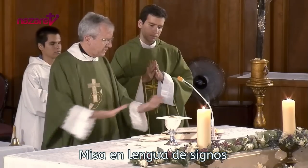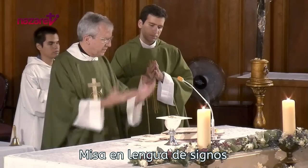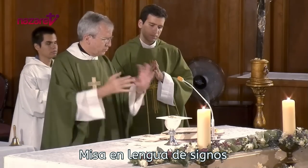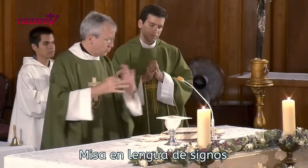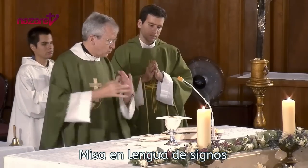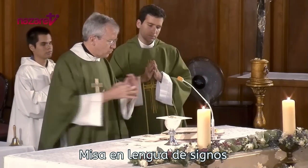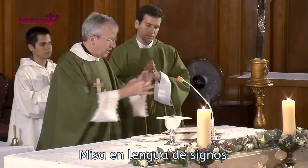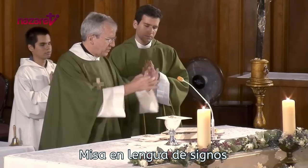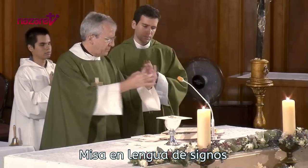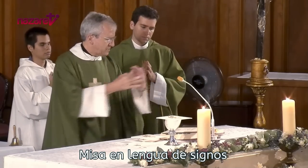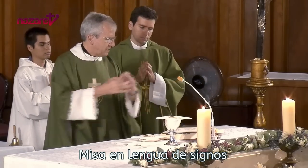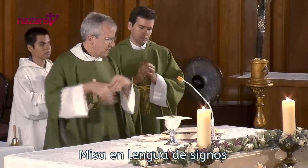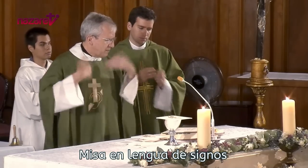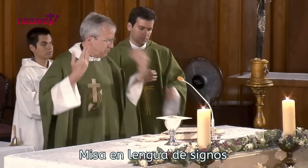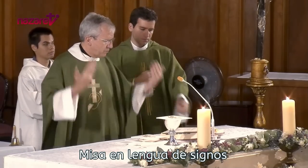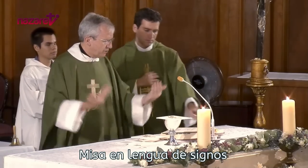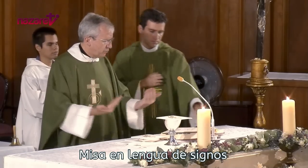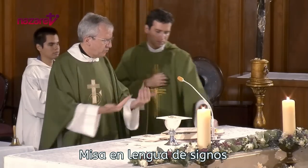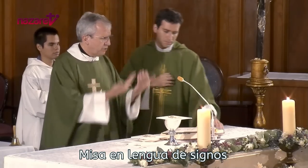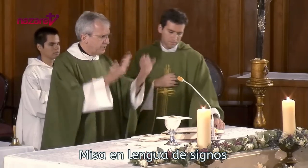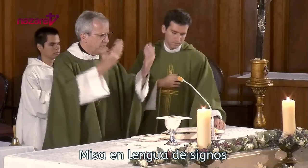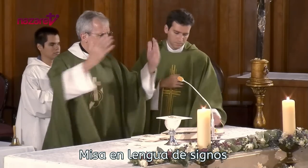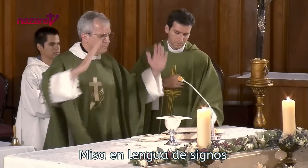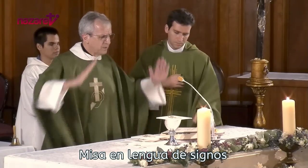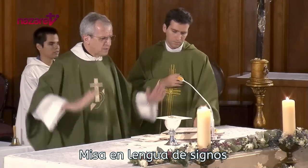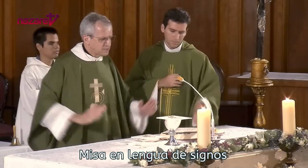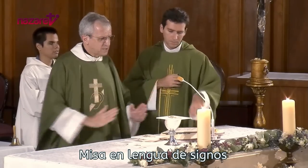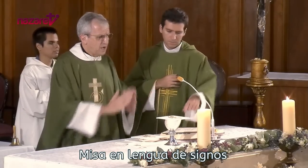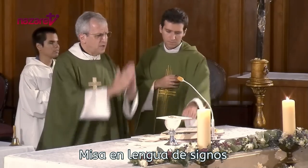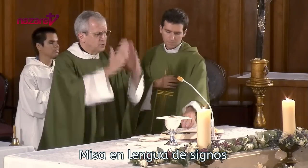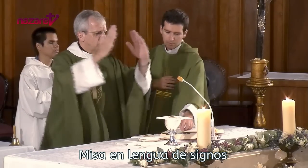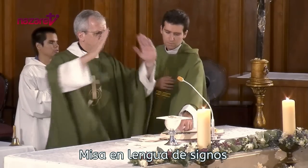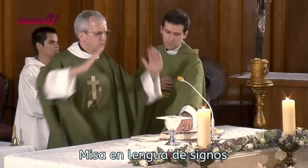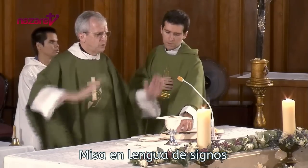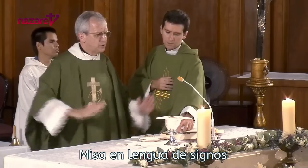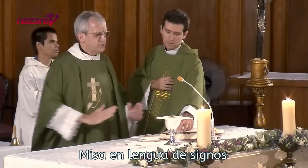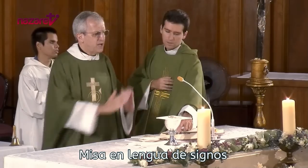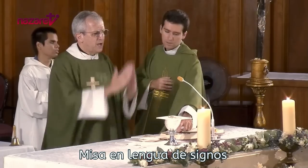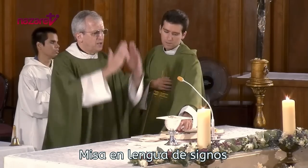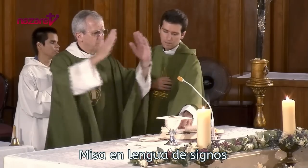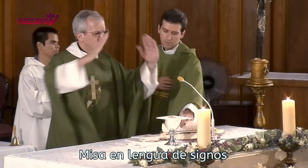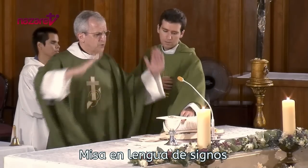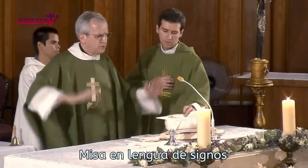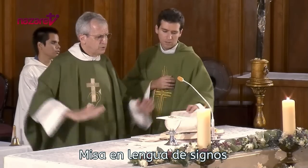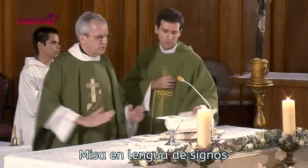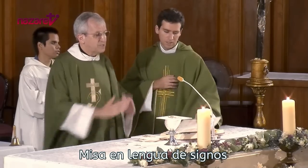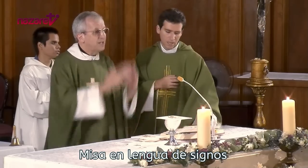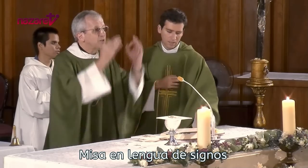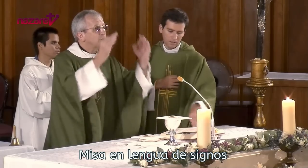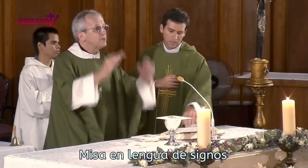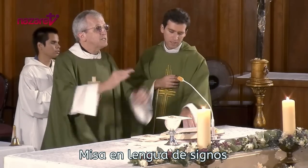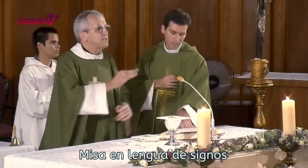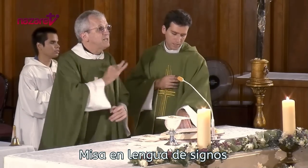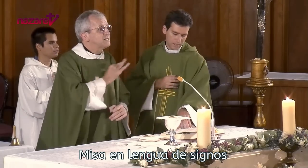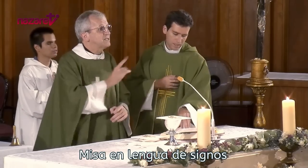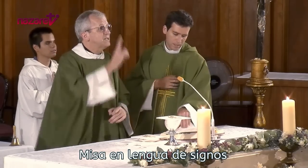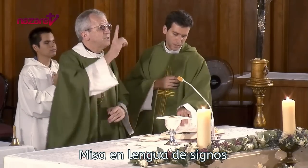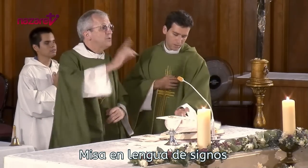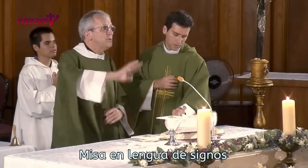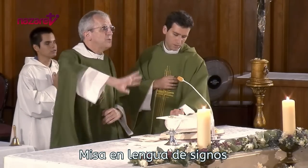cantamos unánimes el himno de tu gloria. Santo, santo, santo es el